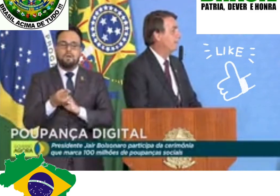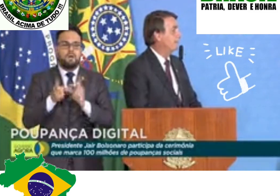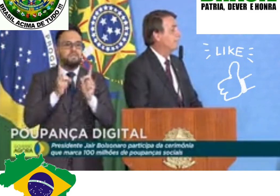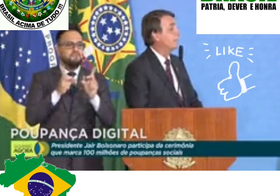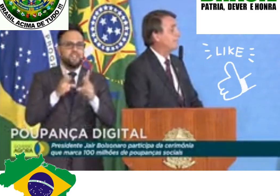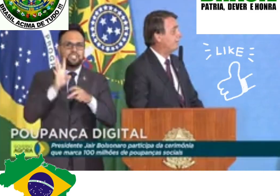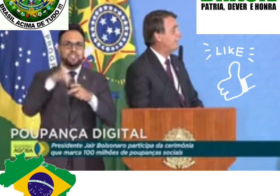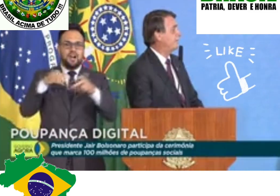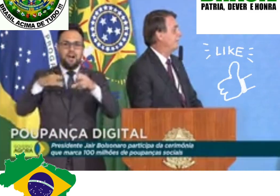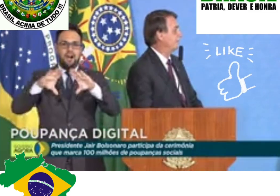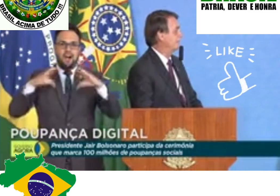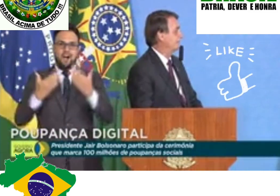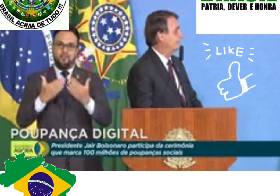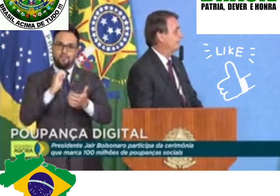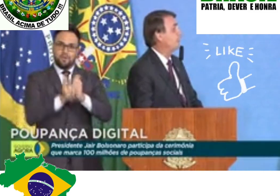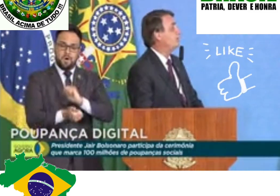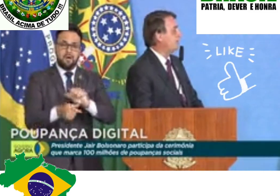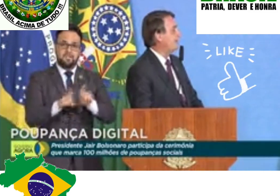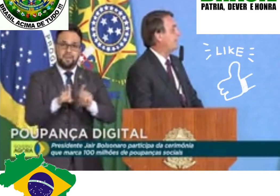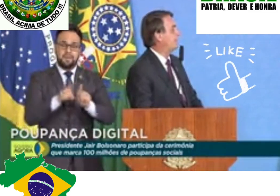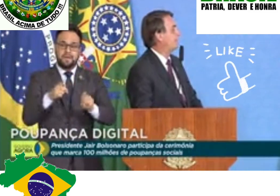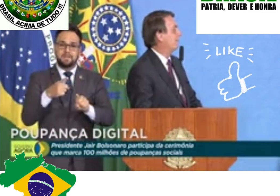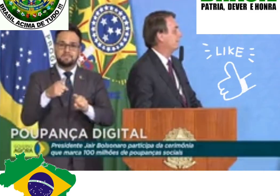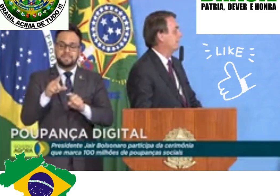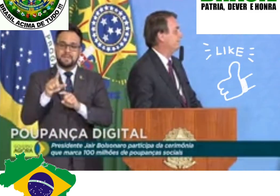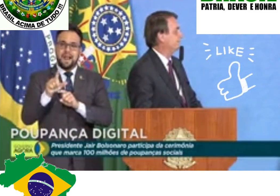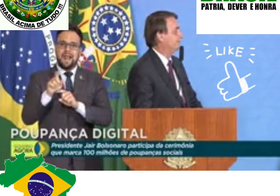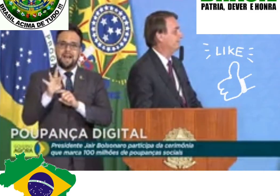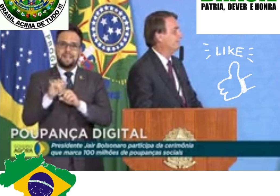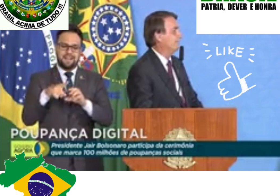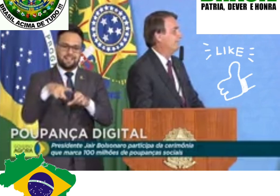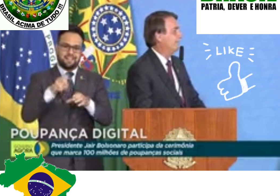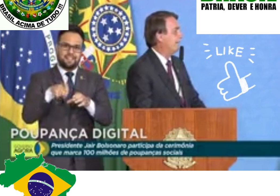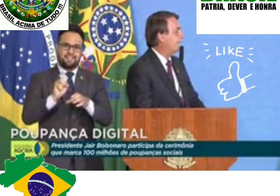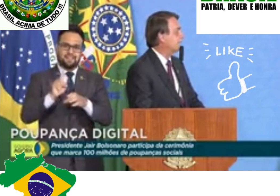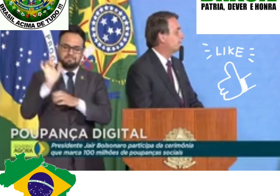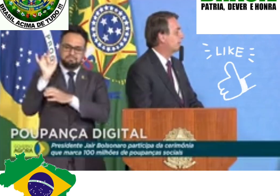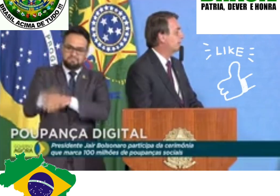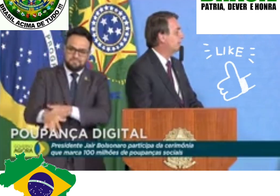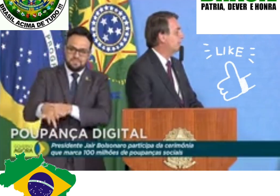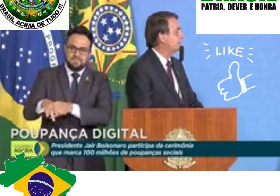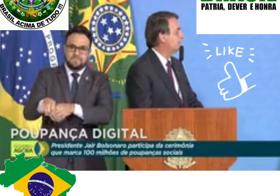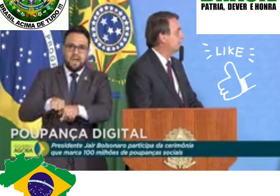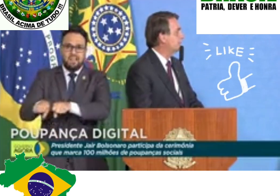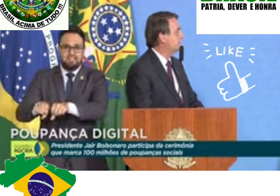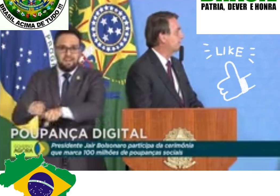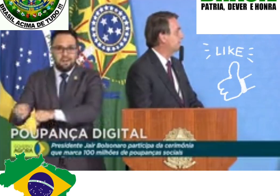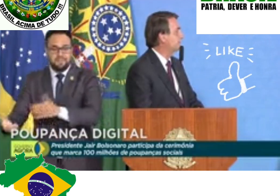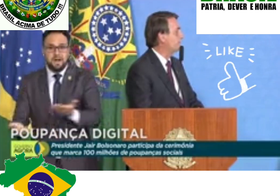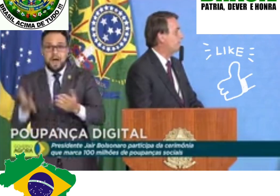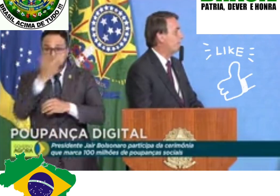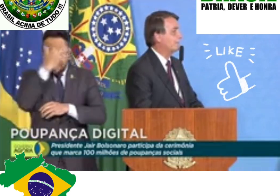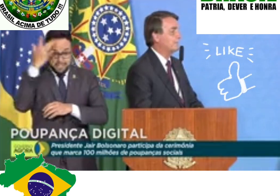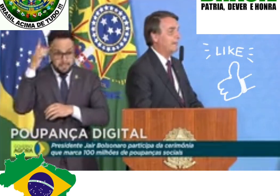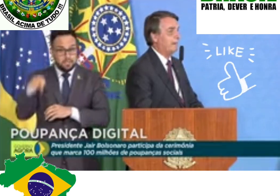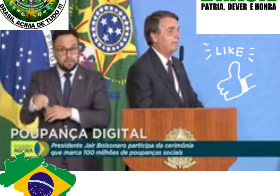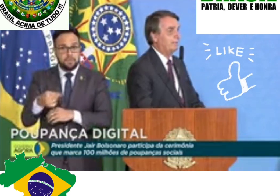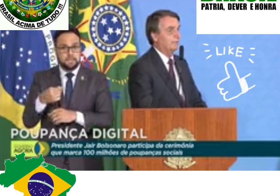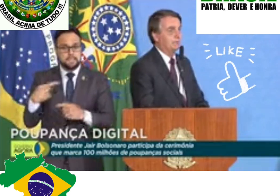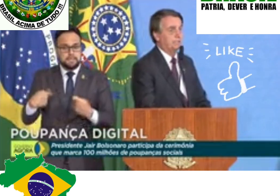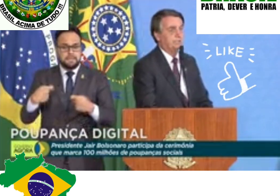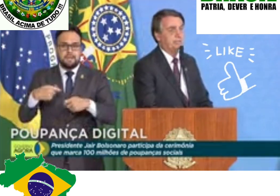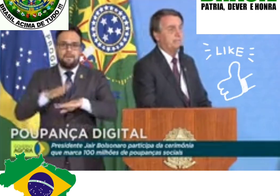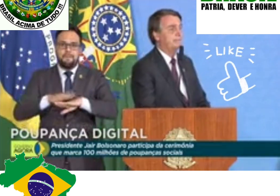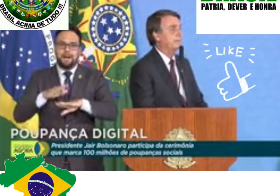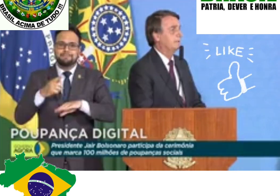futebol, que catavam latinhas, que não tinha mais latinha para catar. Essas pessoas nós tínhamos que, de forma bastante rápida